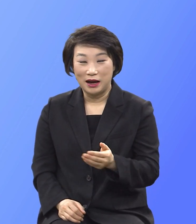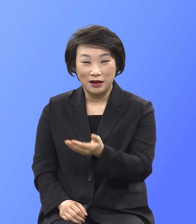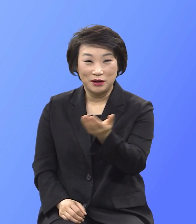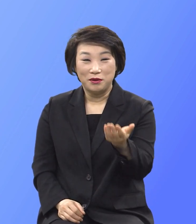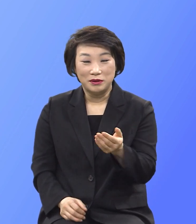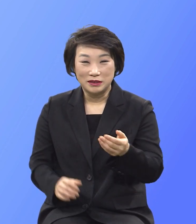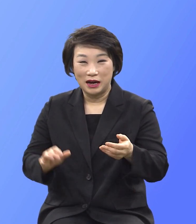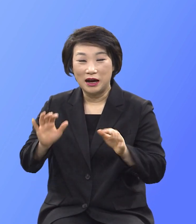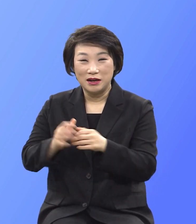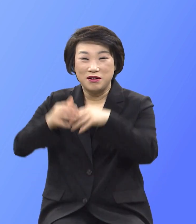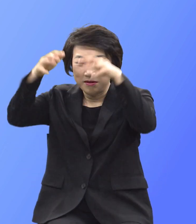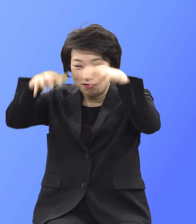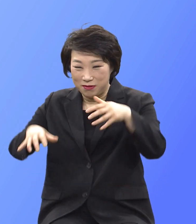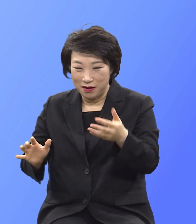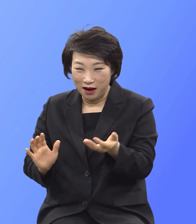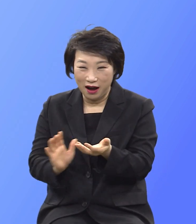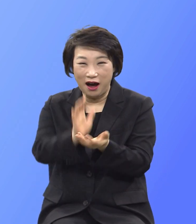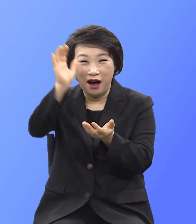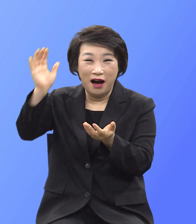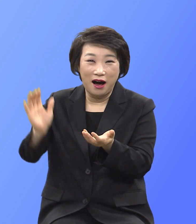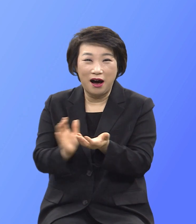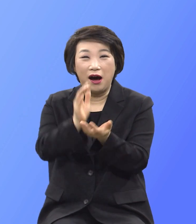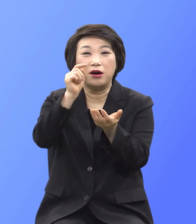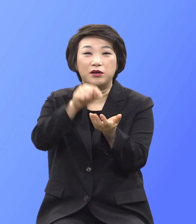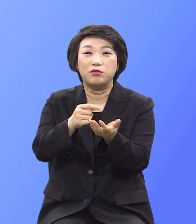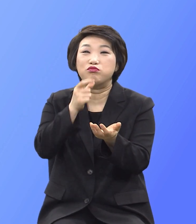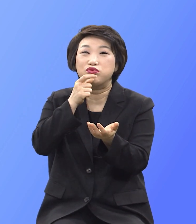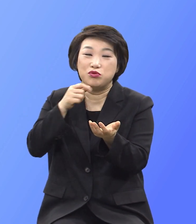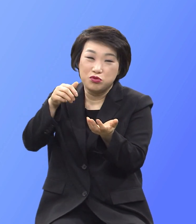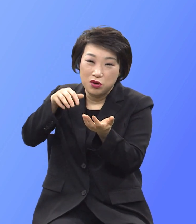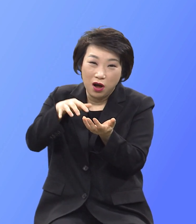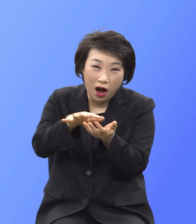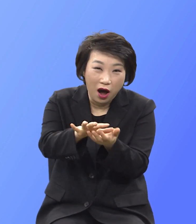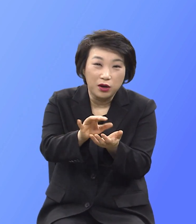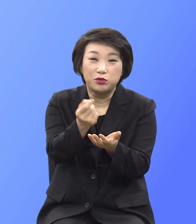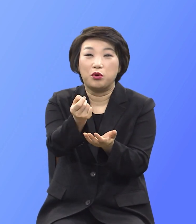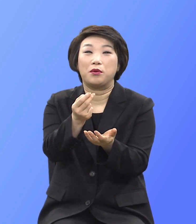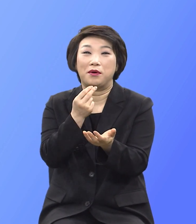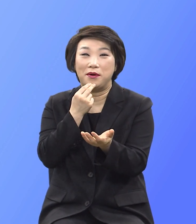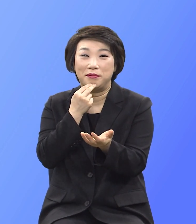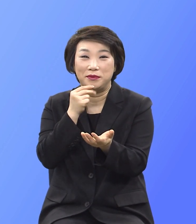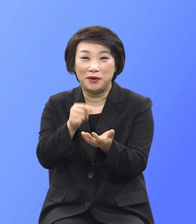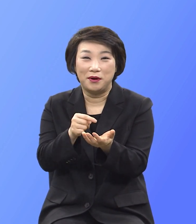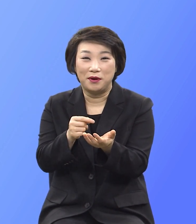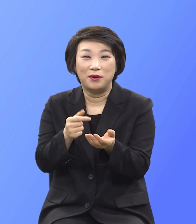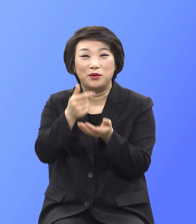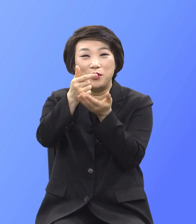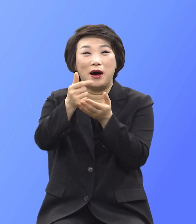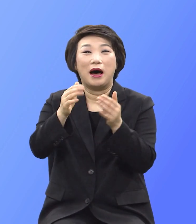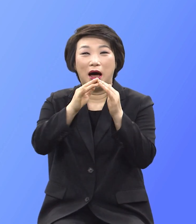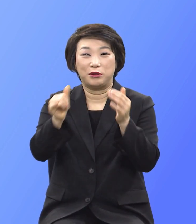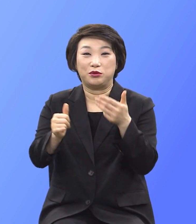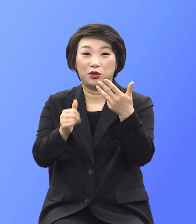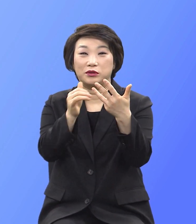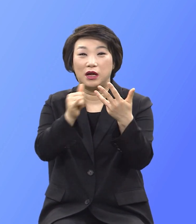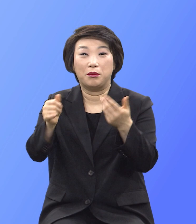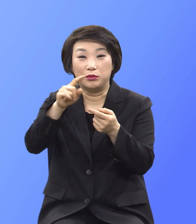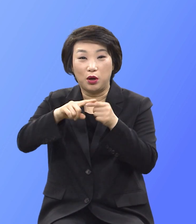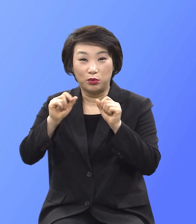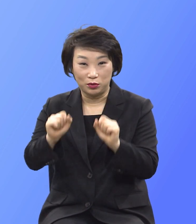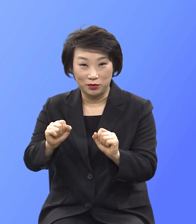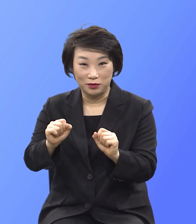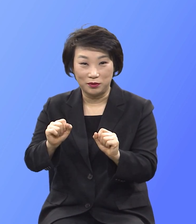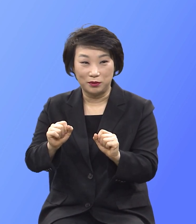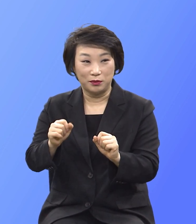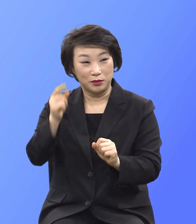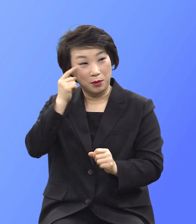파도치는 홍수 속에서도 방주 안에는 물 한 방울 들어오지 않냐고 노아의 8 식구가 그대로